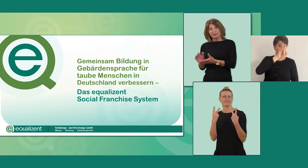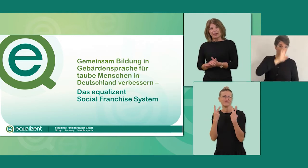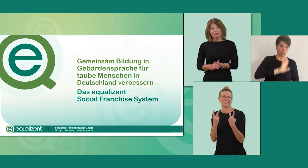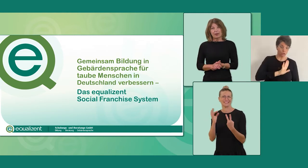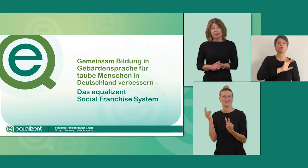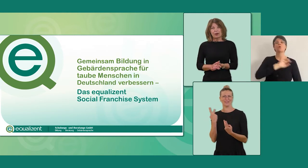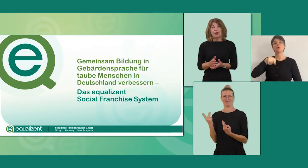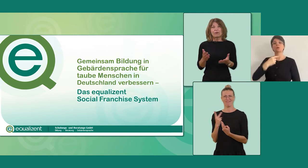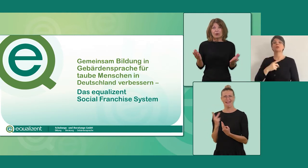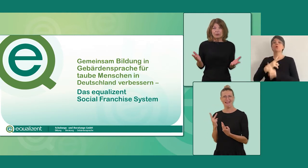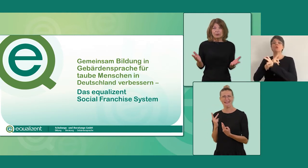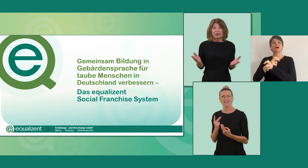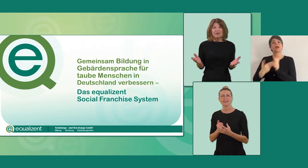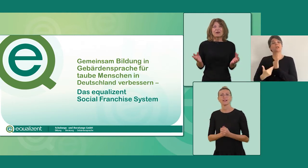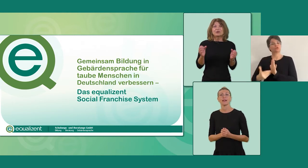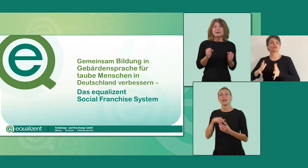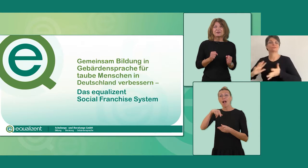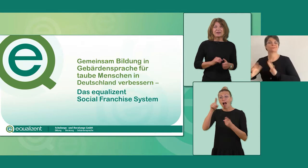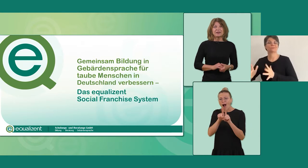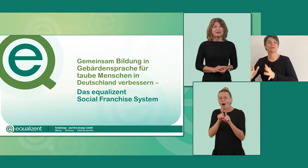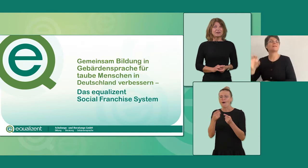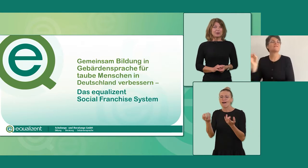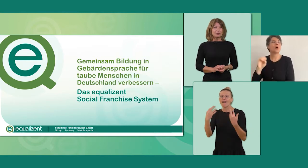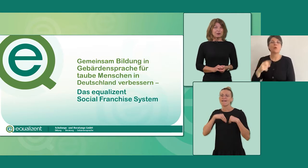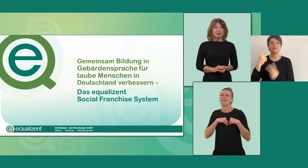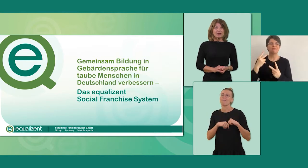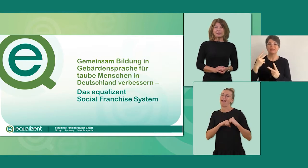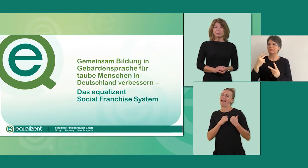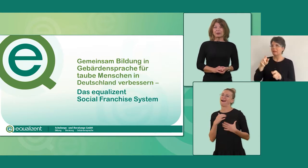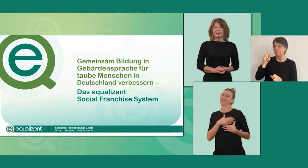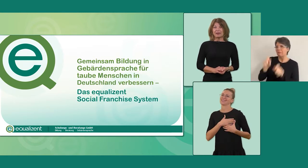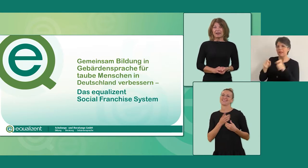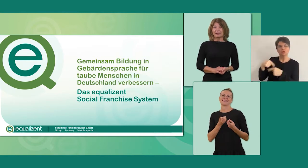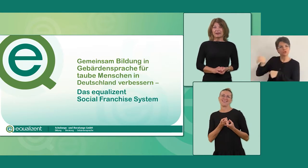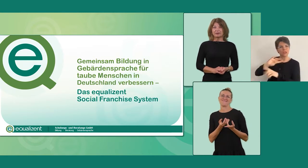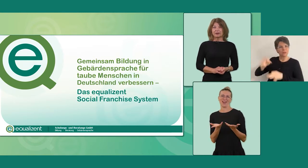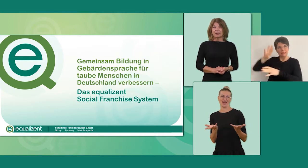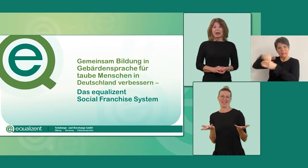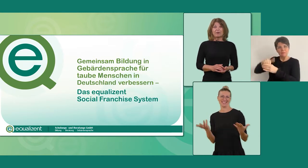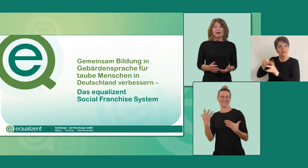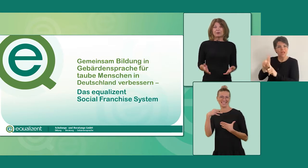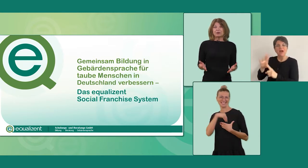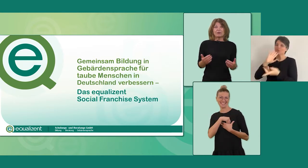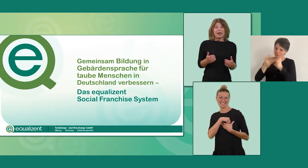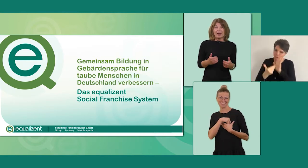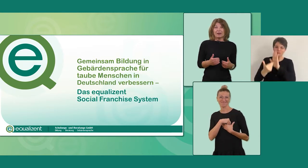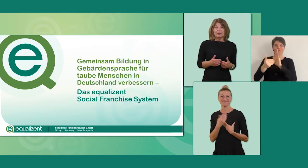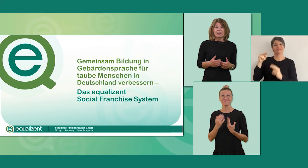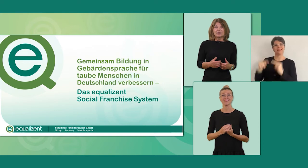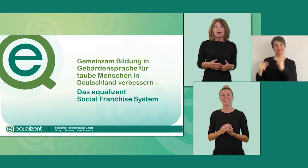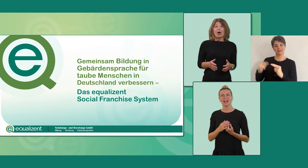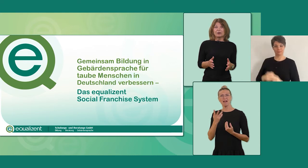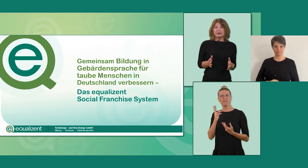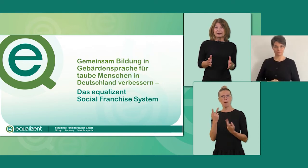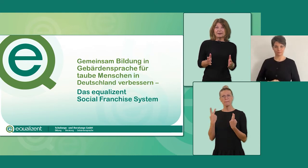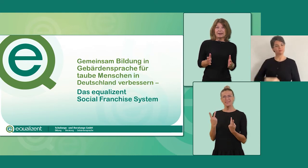österreichischer Gebärdensprache. Warum? Weil uns ist es wichtig, dass ihr die Personen hinter dem Unternehmen kennenlernt. Wir haben uns darauf geeinigt,